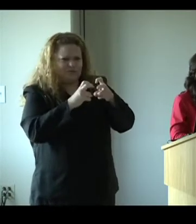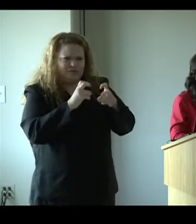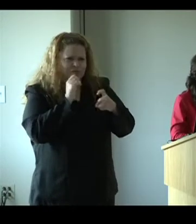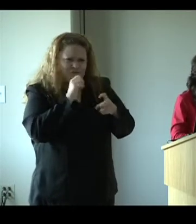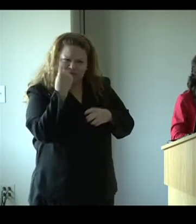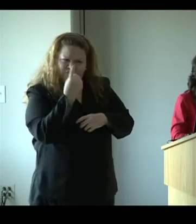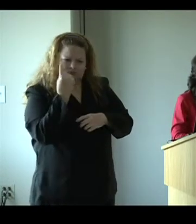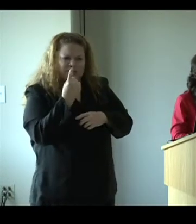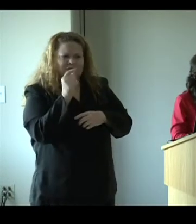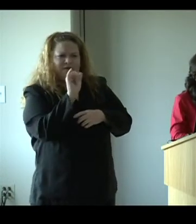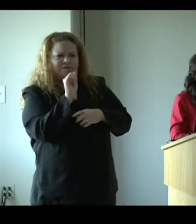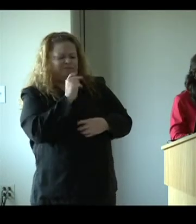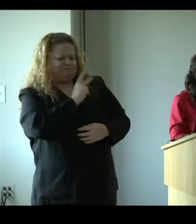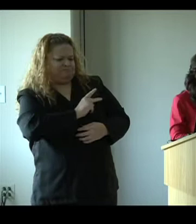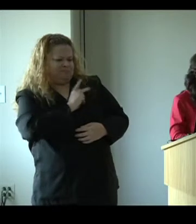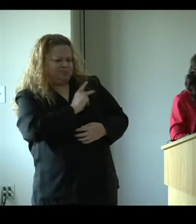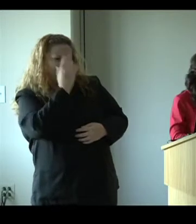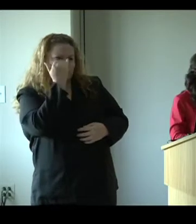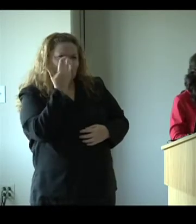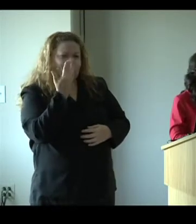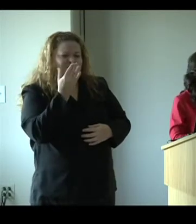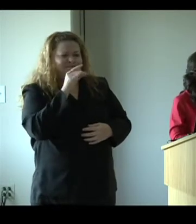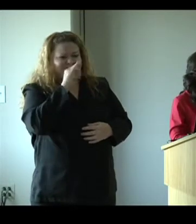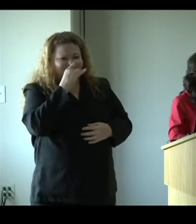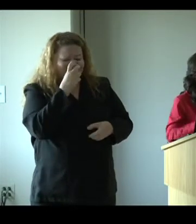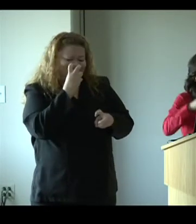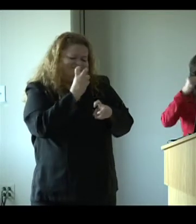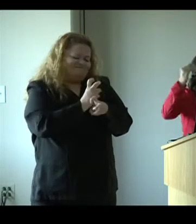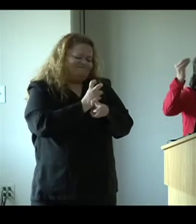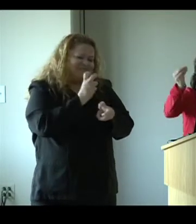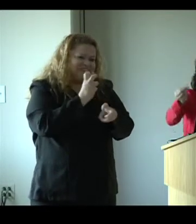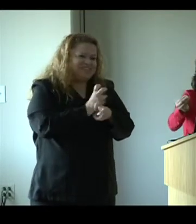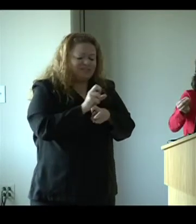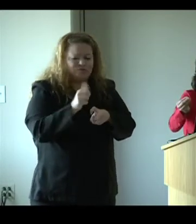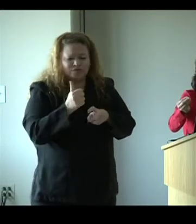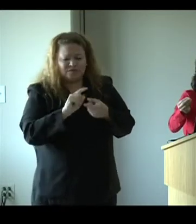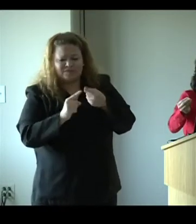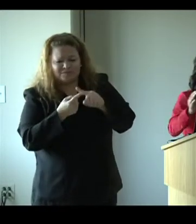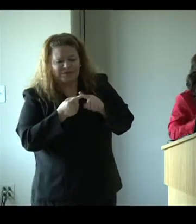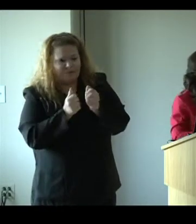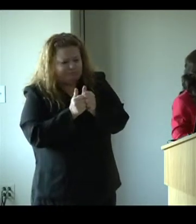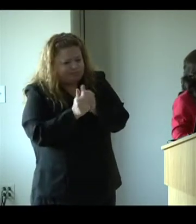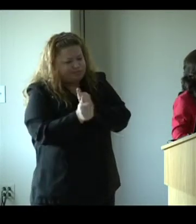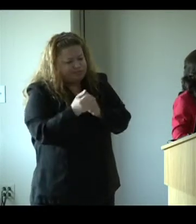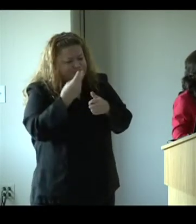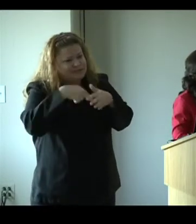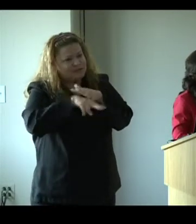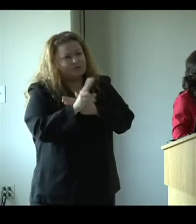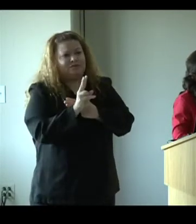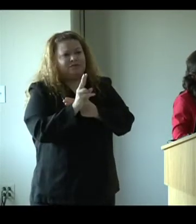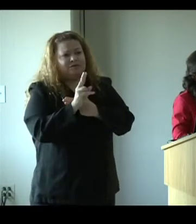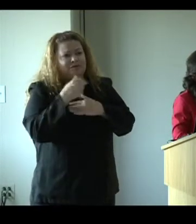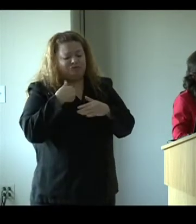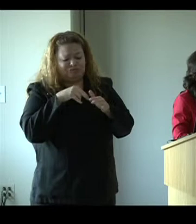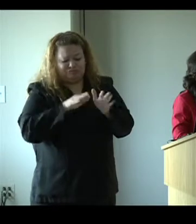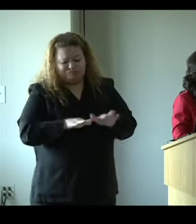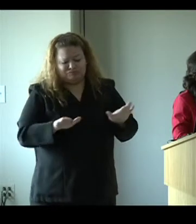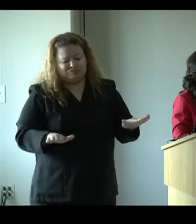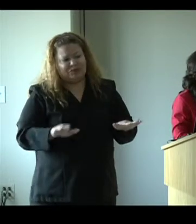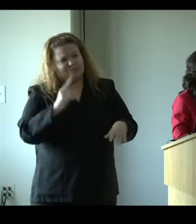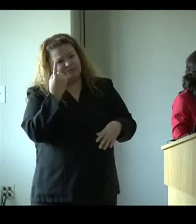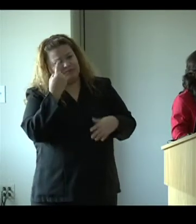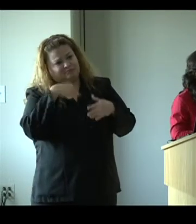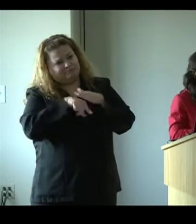implicaciones a nivel personal porque para un niño es bien difícil que sus compañeros hayan pasado a segundo y él se haya quedado con los nenes de primero